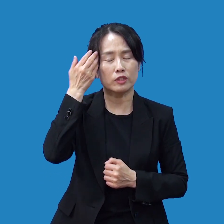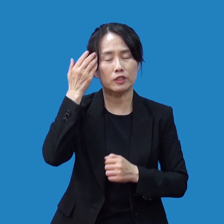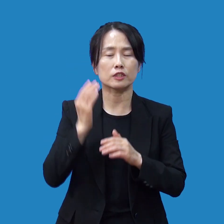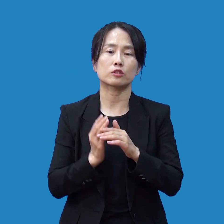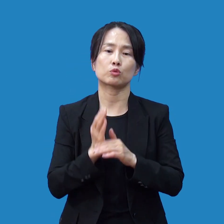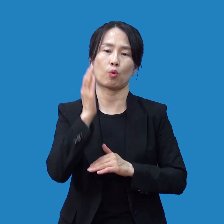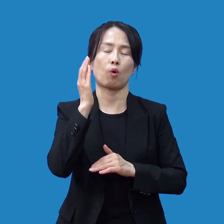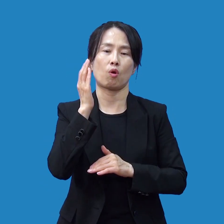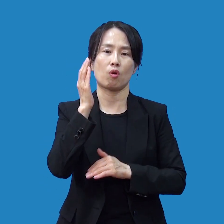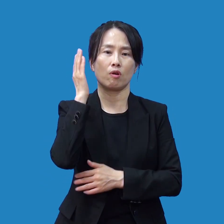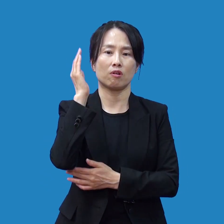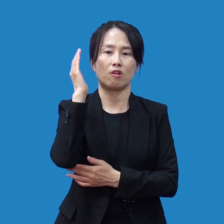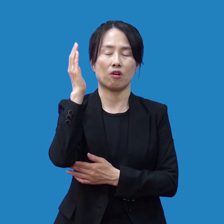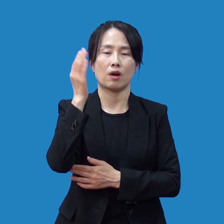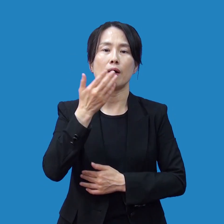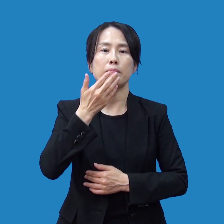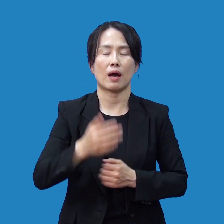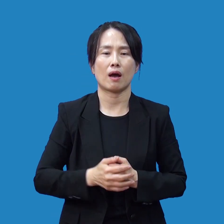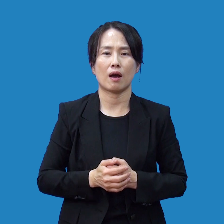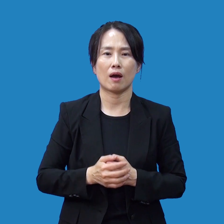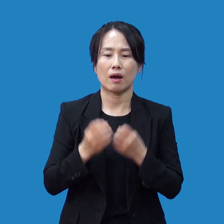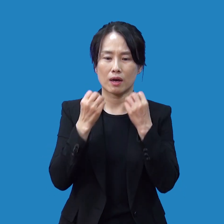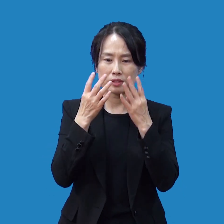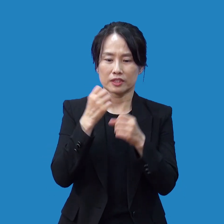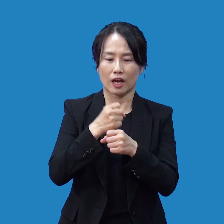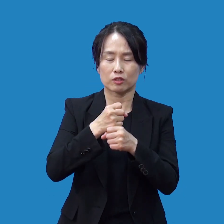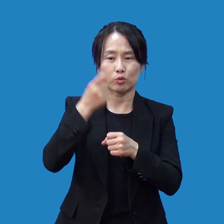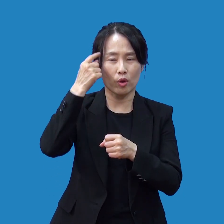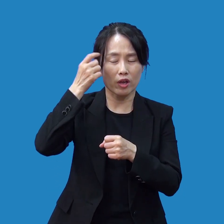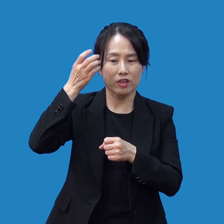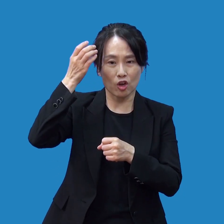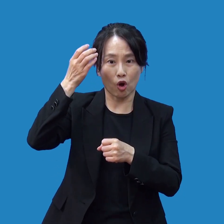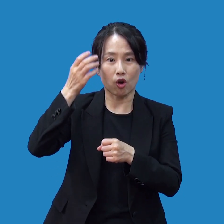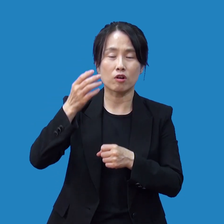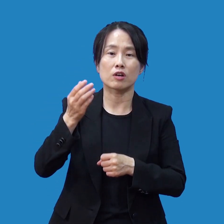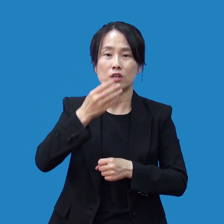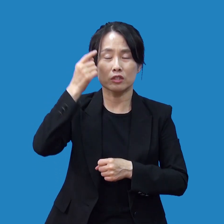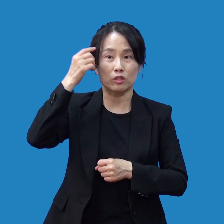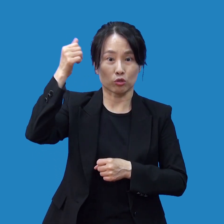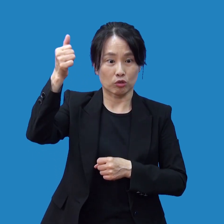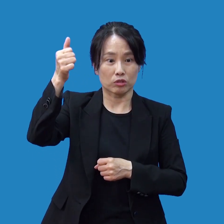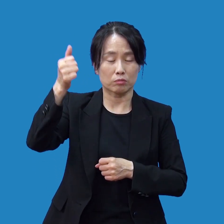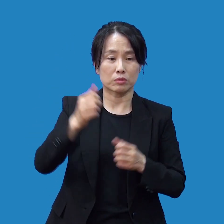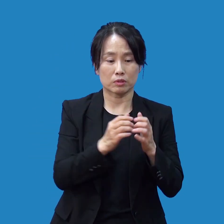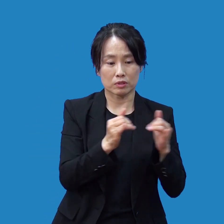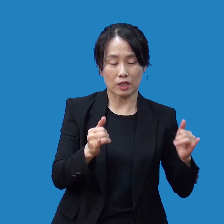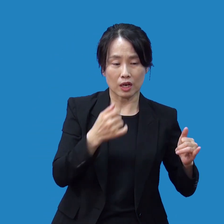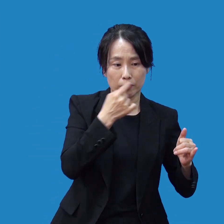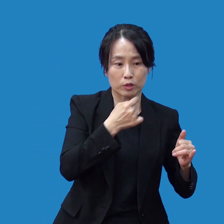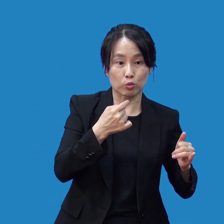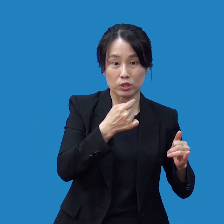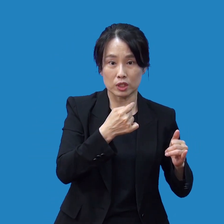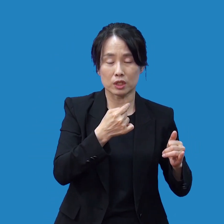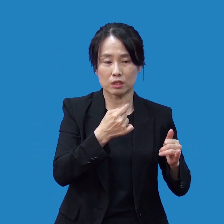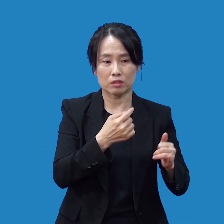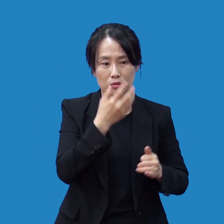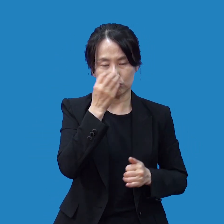있습니다. 창조의 영이신 성령은 인간의 논리와 이성을 무시하지 않습니다. 그것을